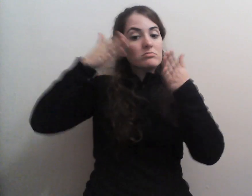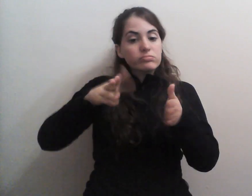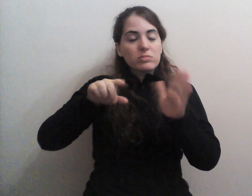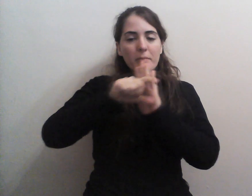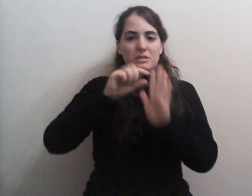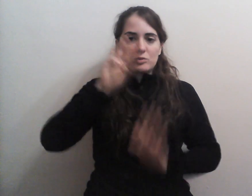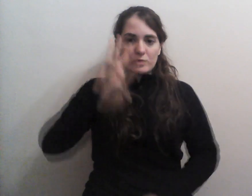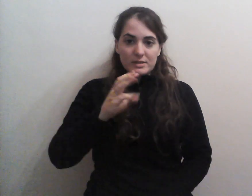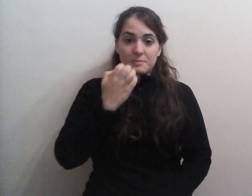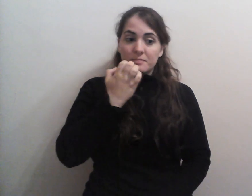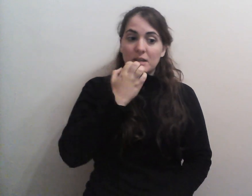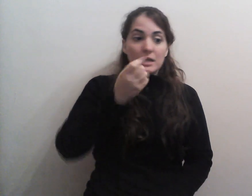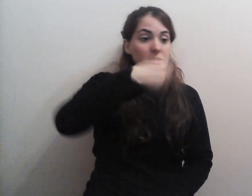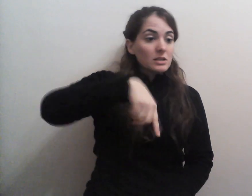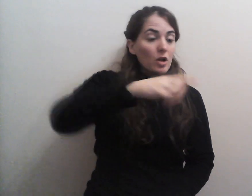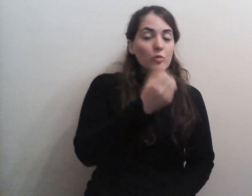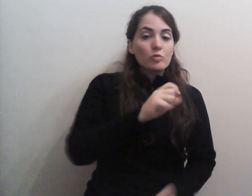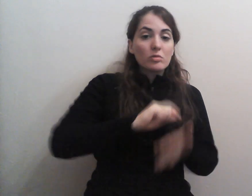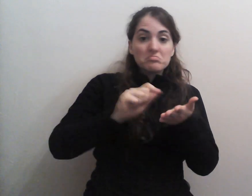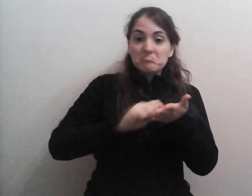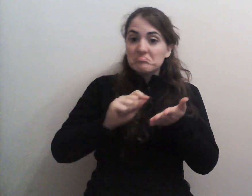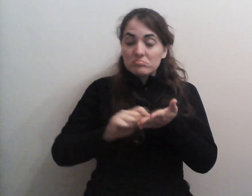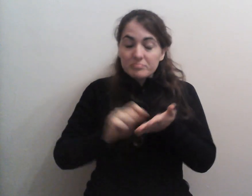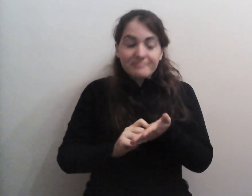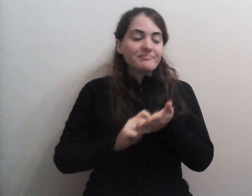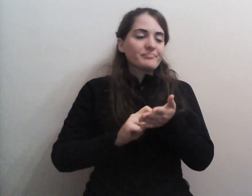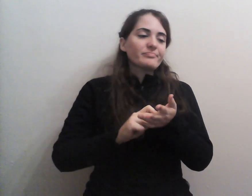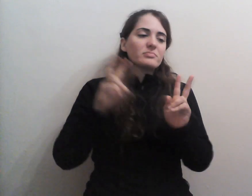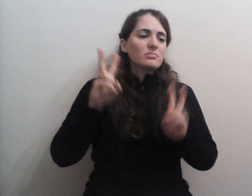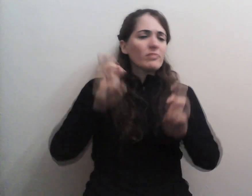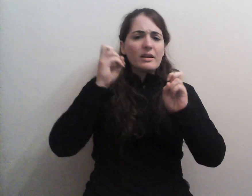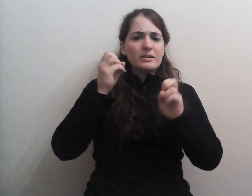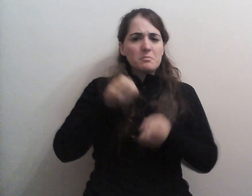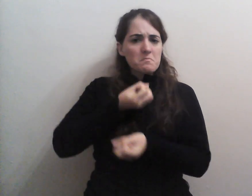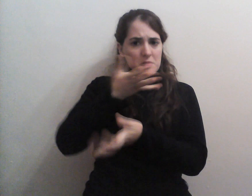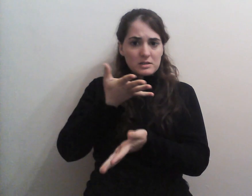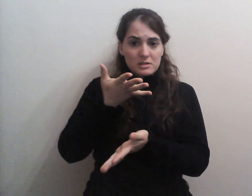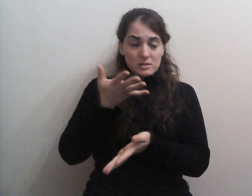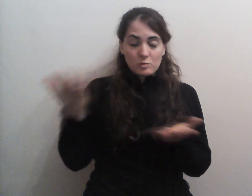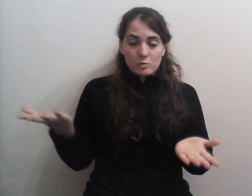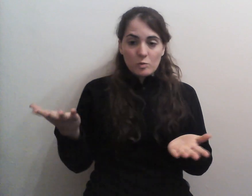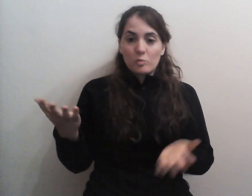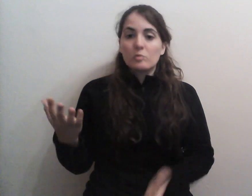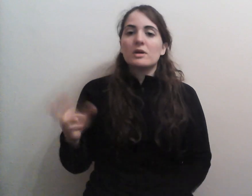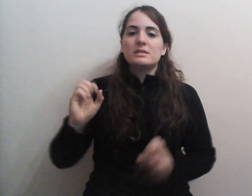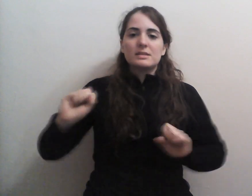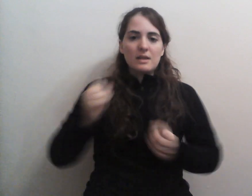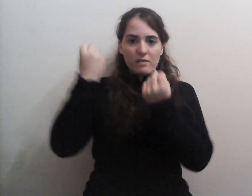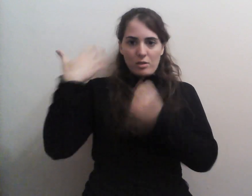el título del mensaje para hoy es la salvación pasada. La salvación pasada. Y en un momento pues vamos a leer el texto